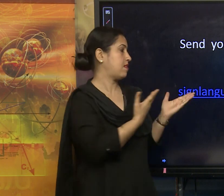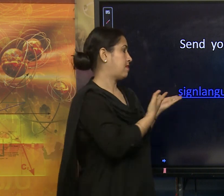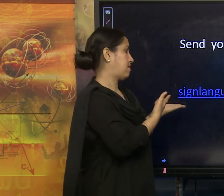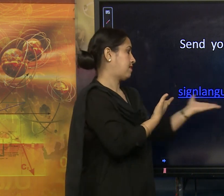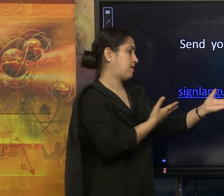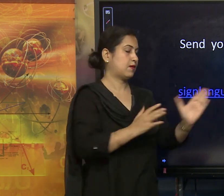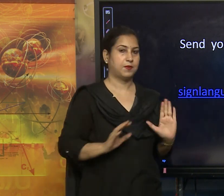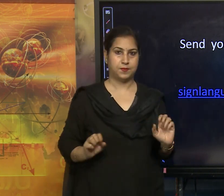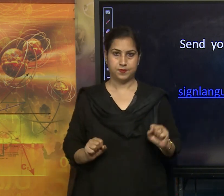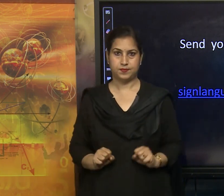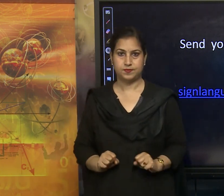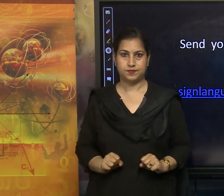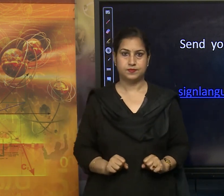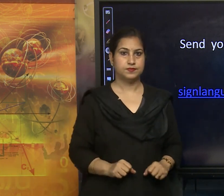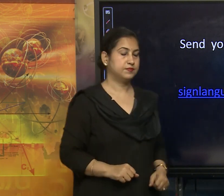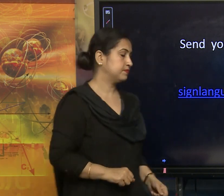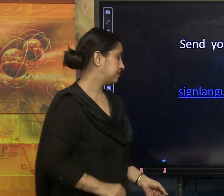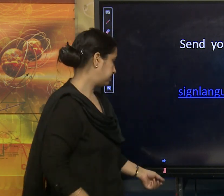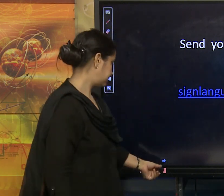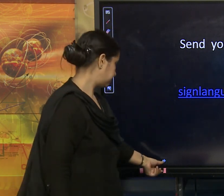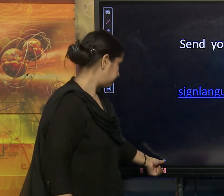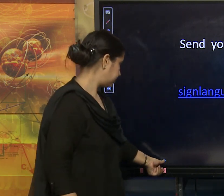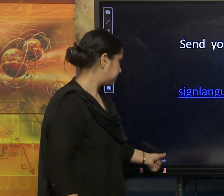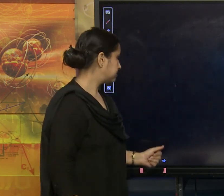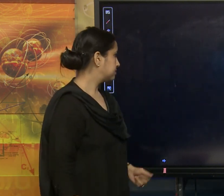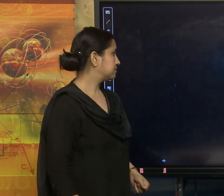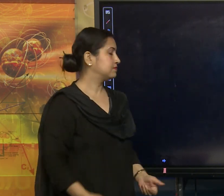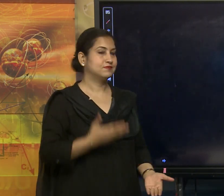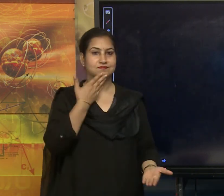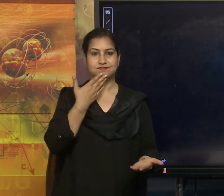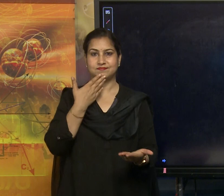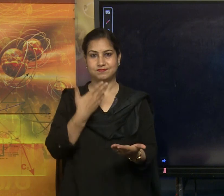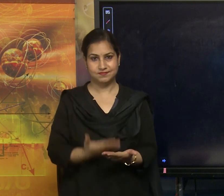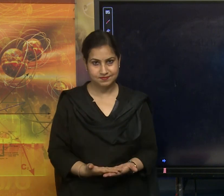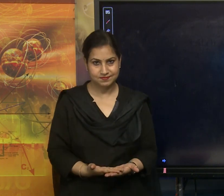ईमेल पे हमें भेज सकते हैं। धन्यवाद।